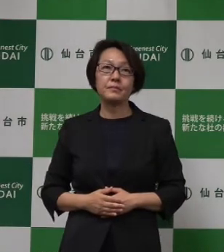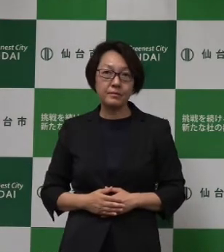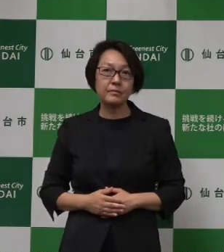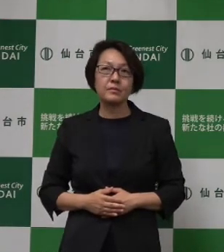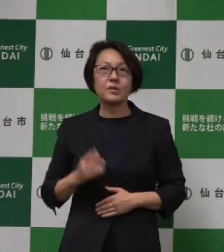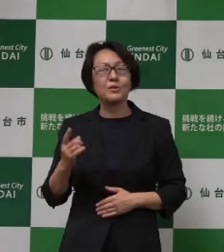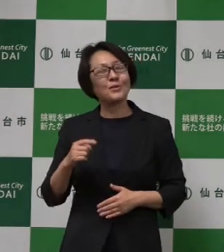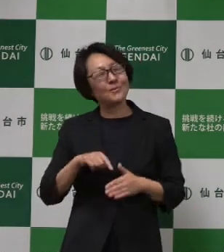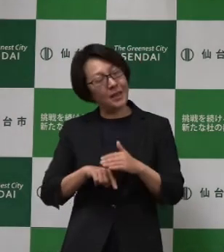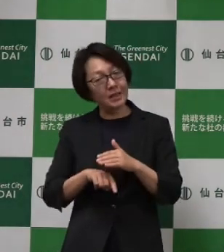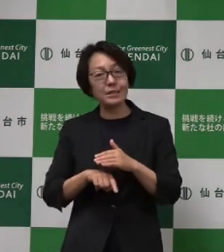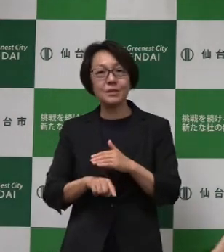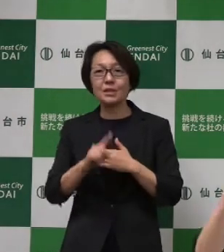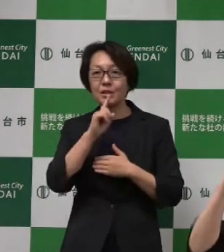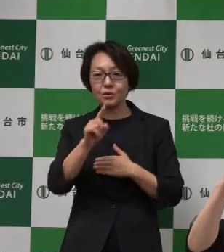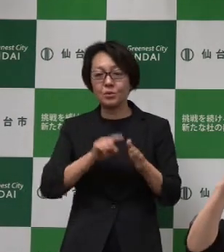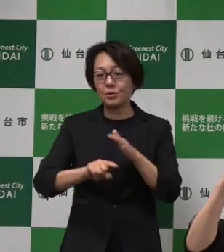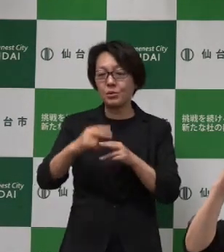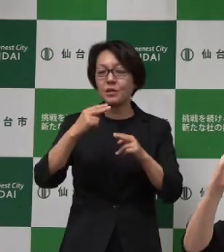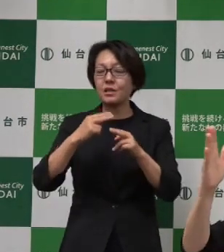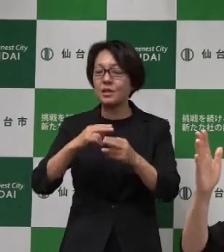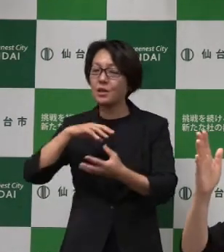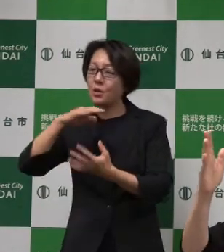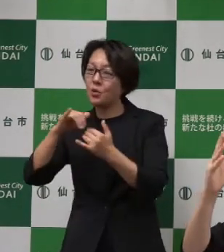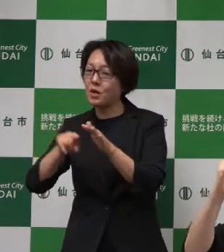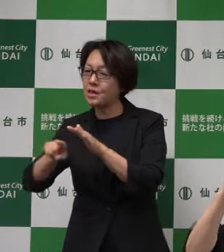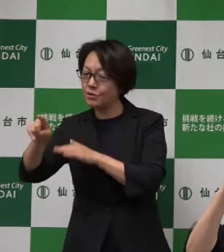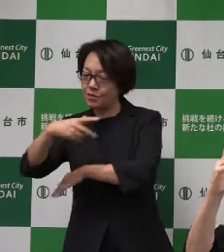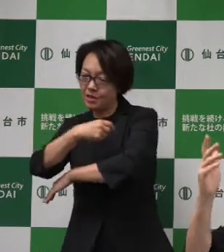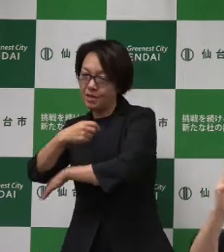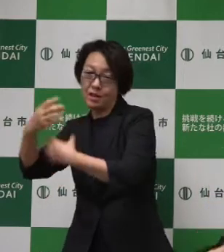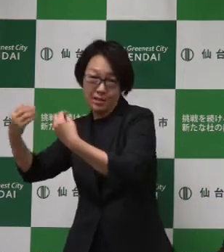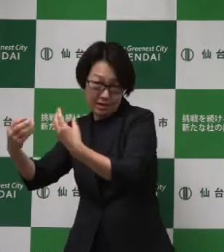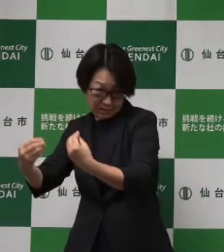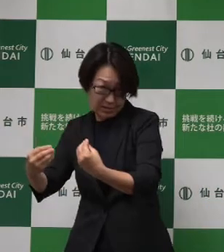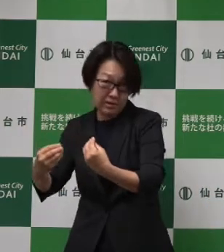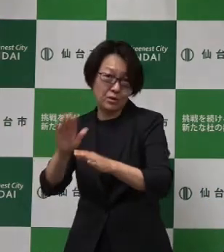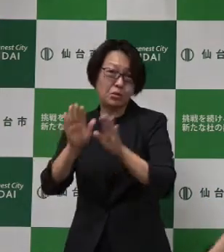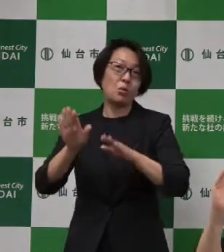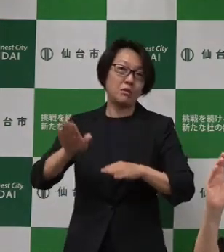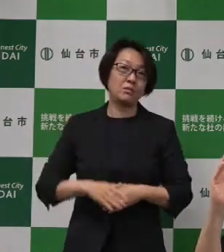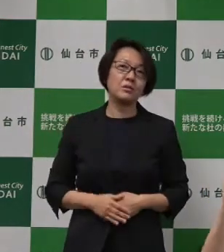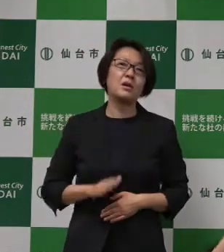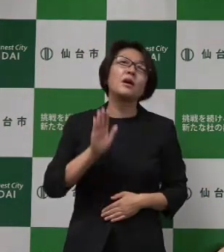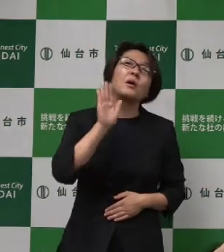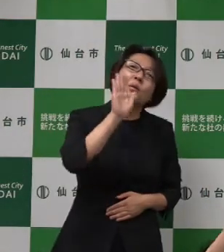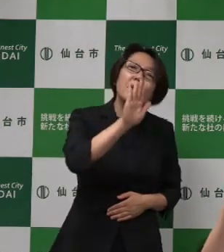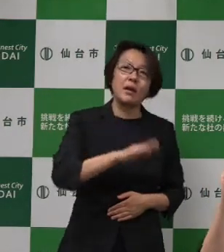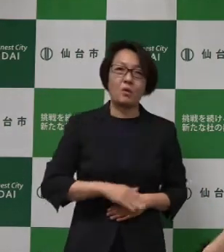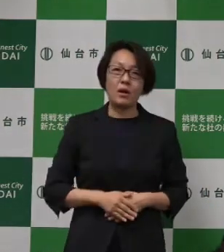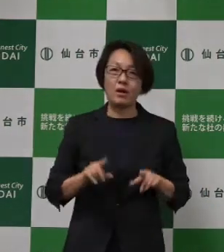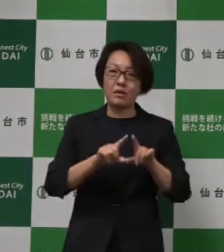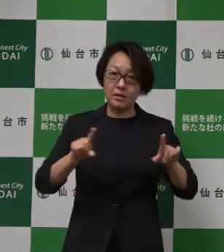そういう意味ではですね、優先的にご高齢の皆さんたちから接種していったわけですから、これから先